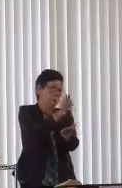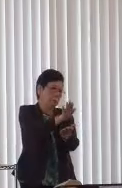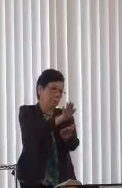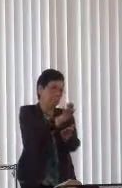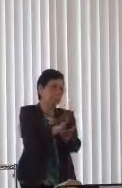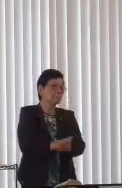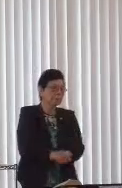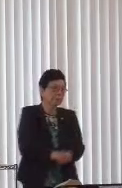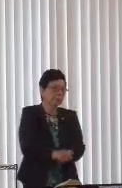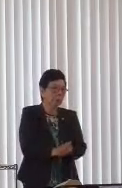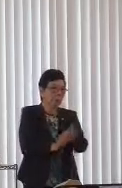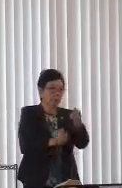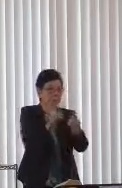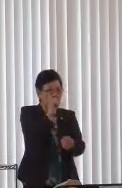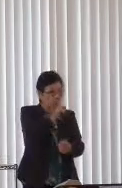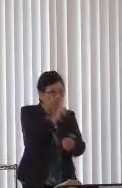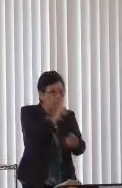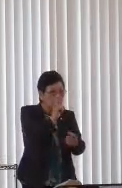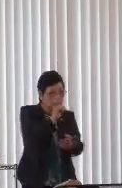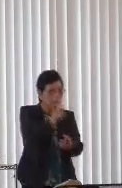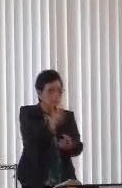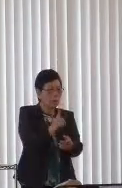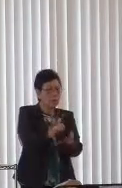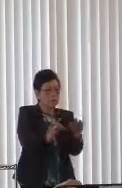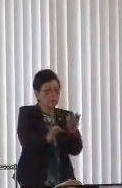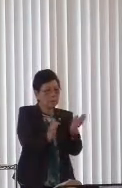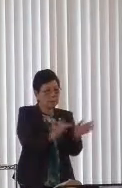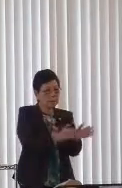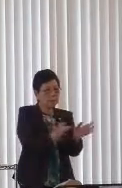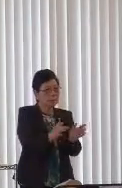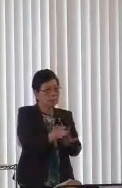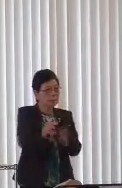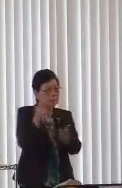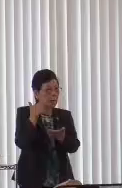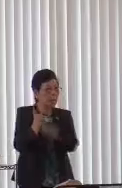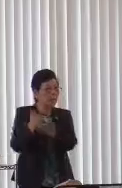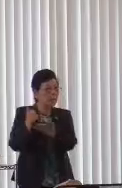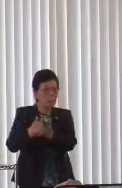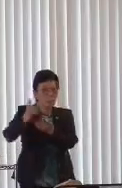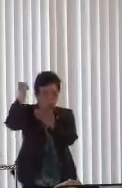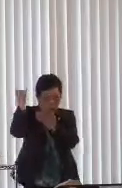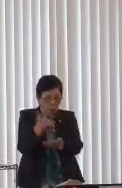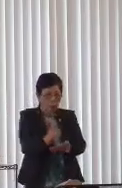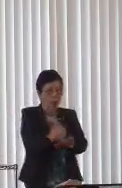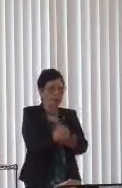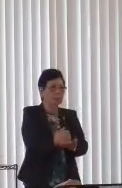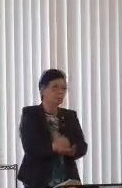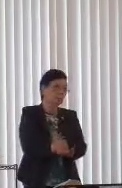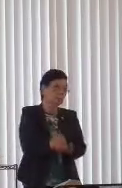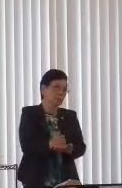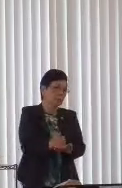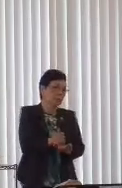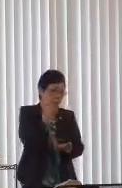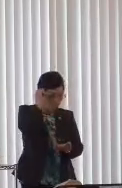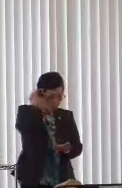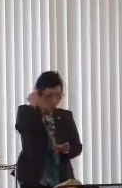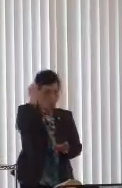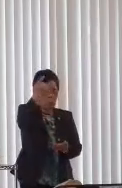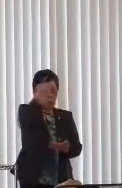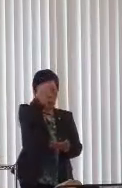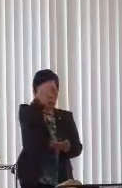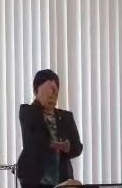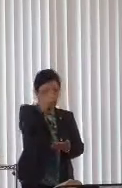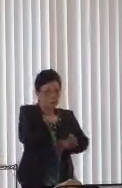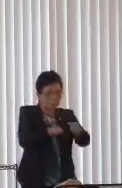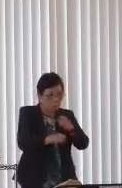ありまして、1種類はイエス様の到来と、教えと行